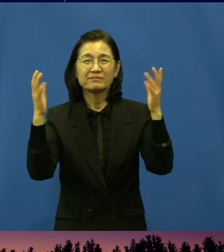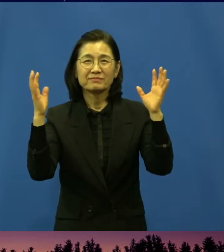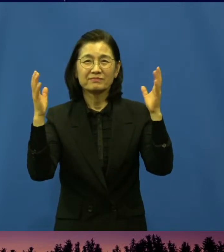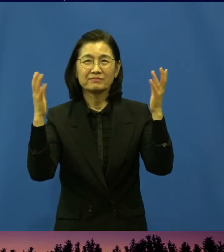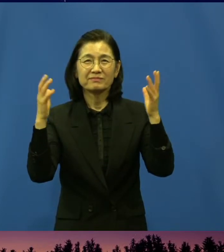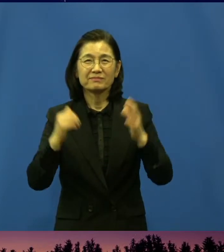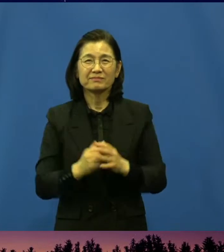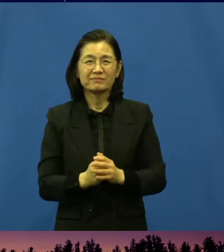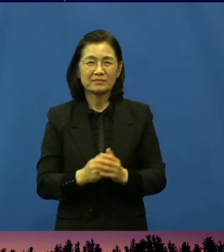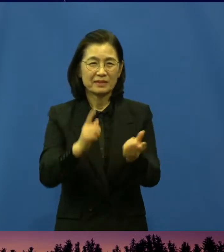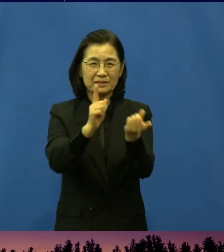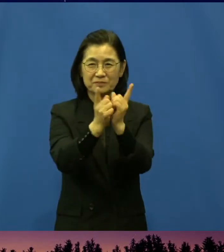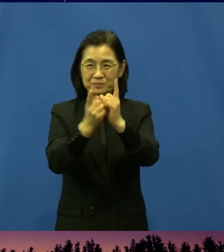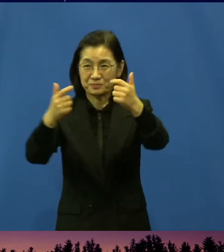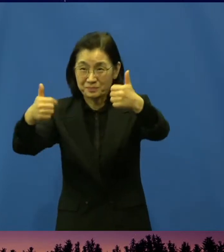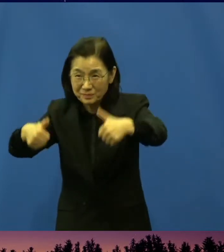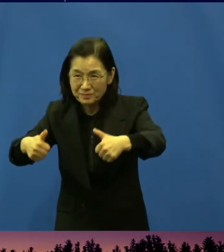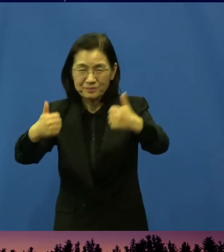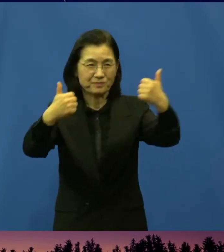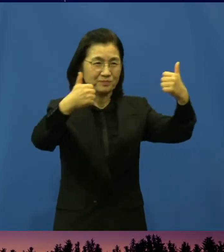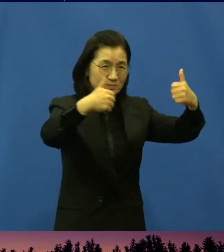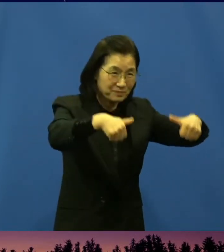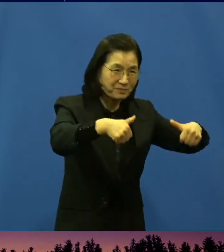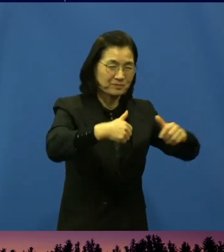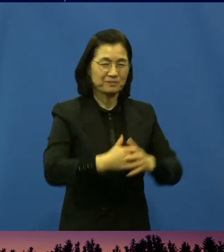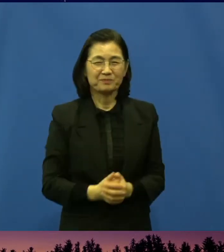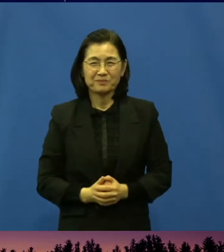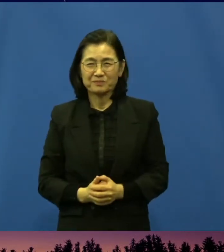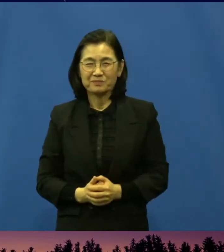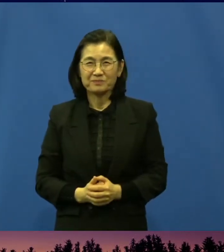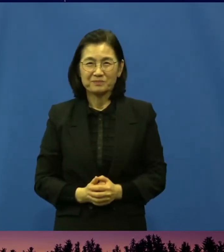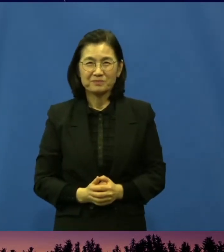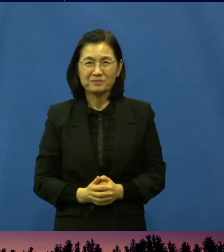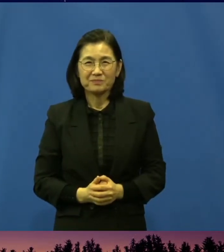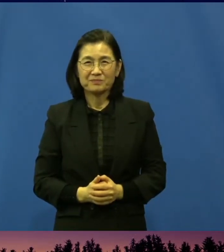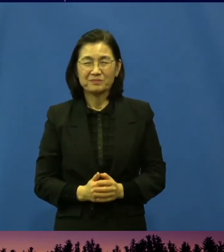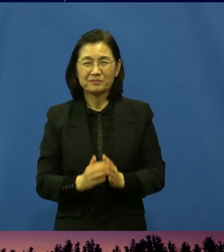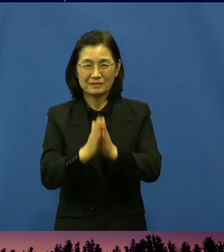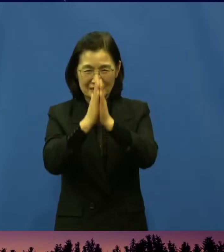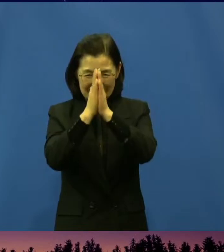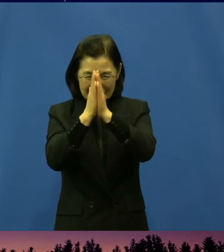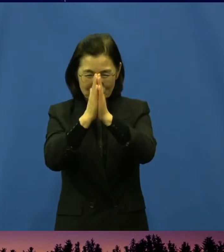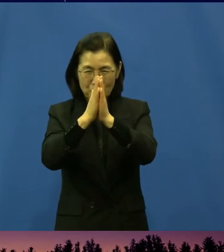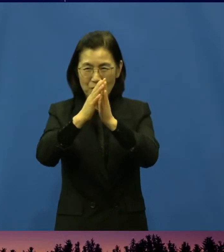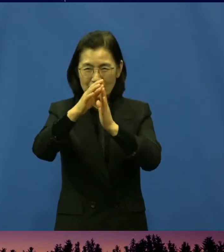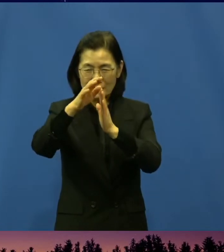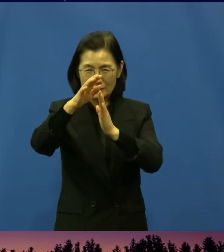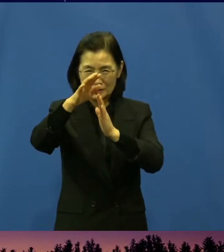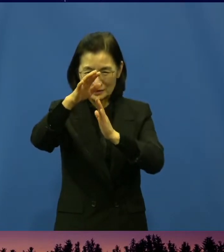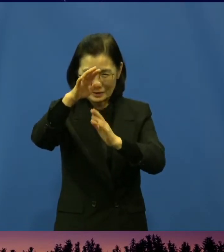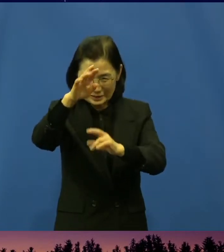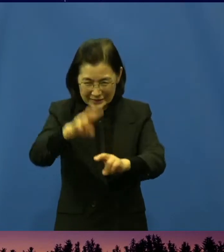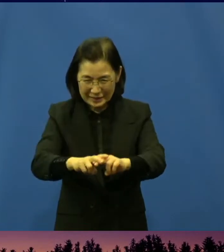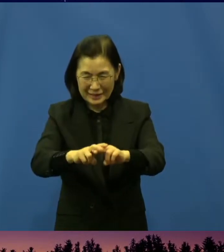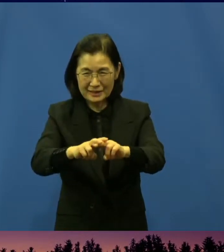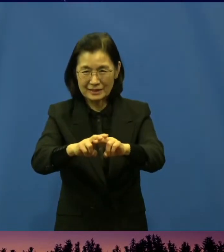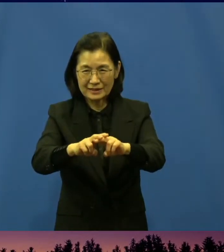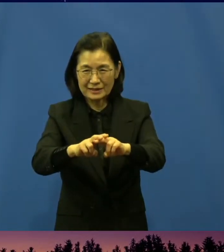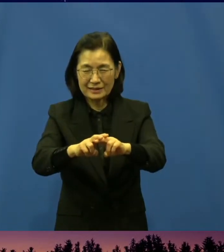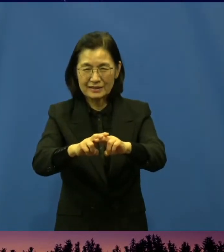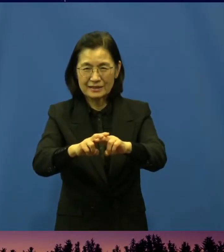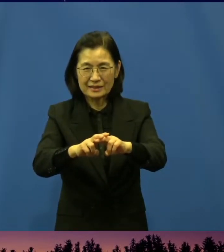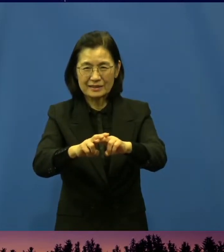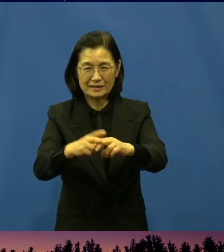자, 우리 앞뒤자로 인사하겠습니다. 기도의 자리를 2025년